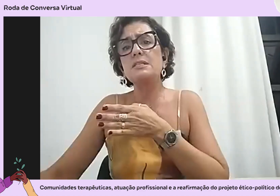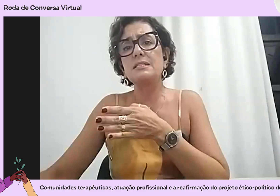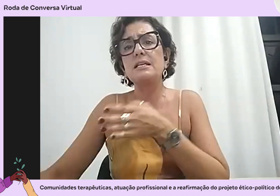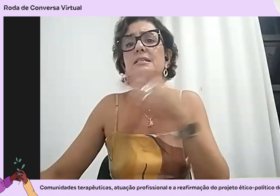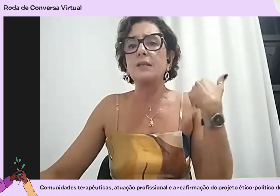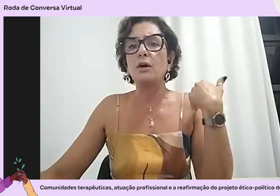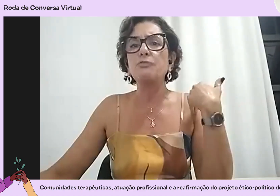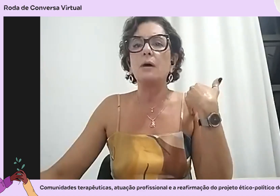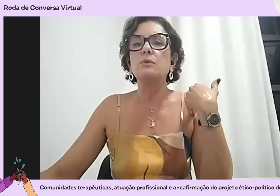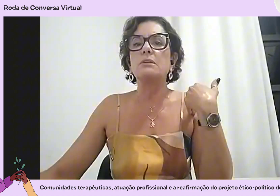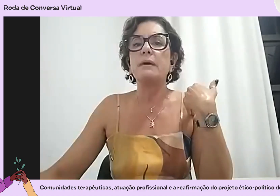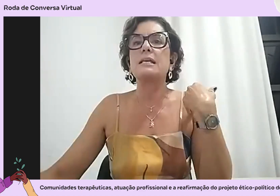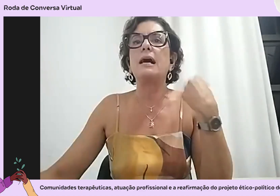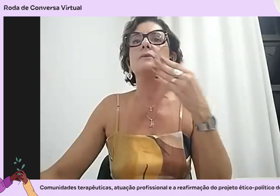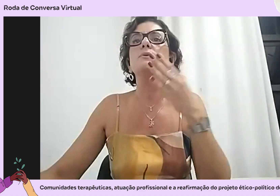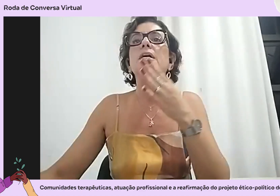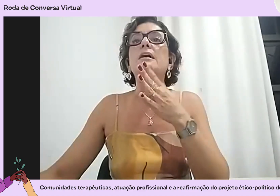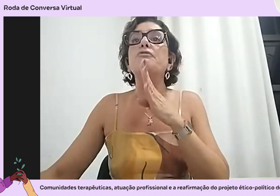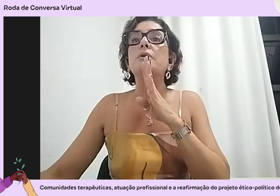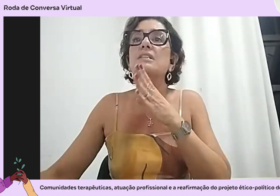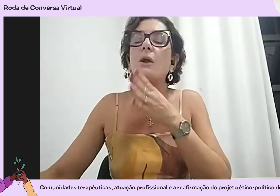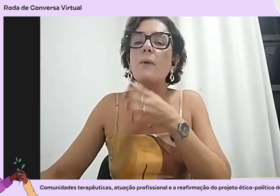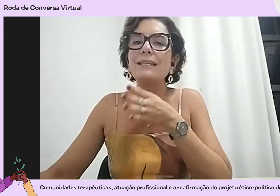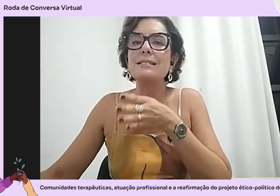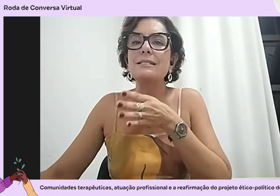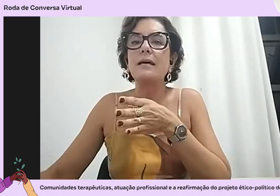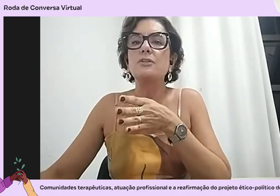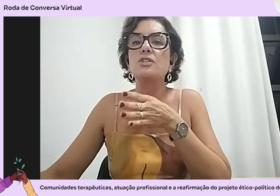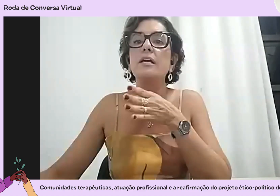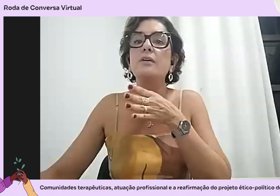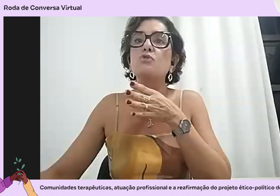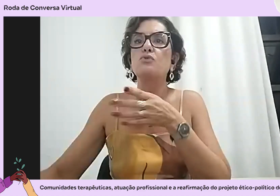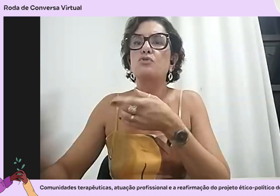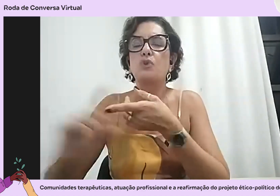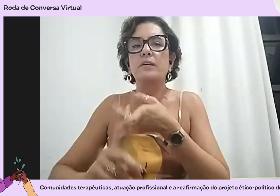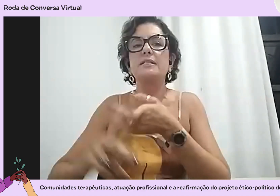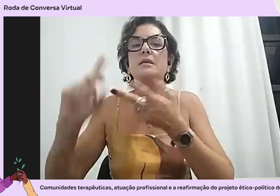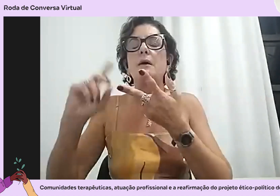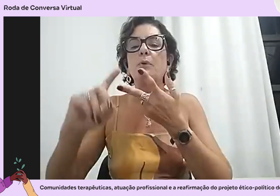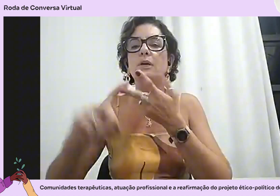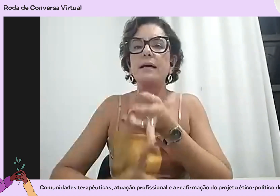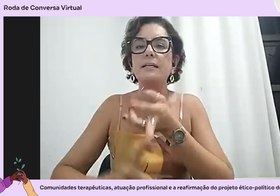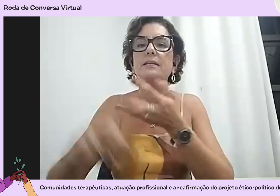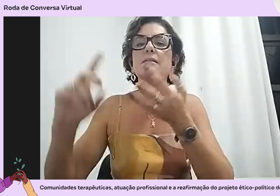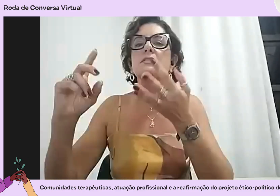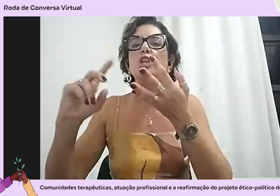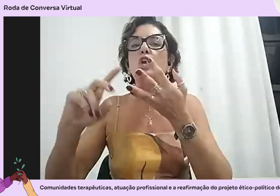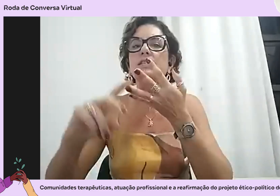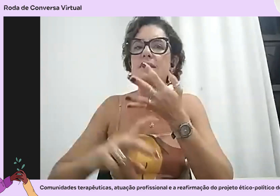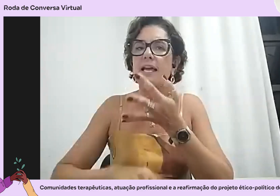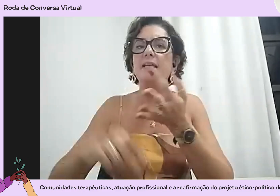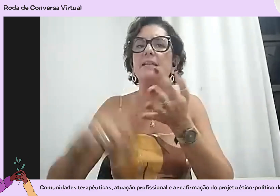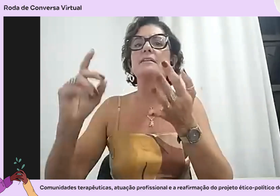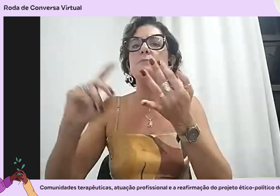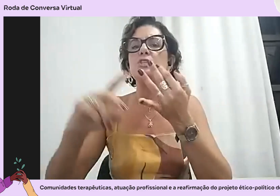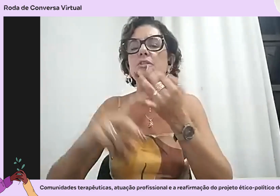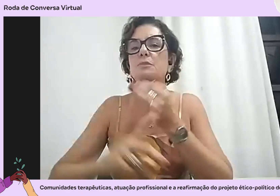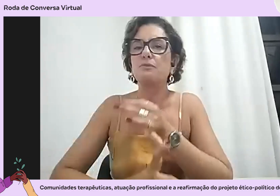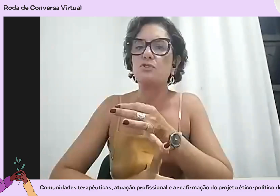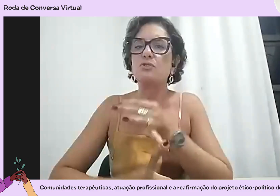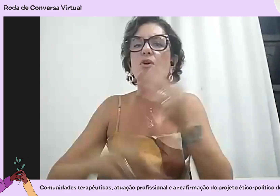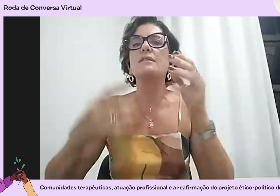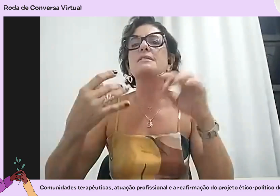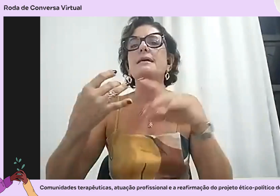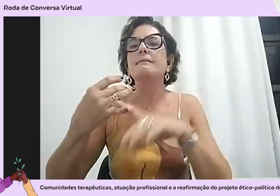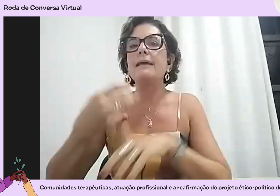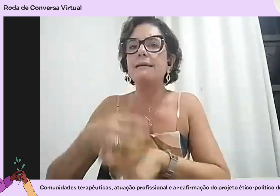de 2016 até o final do ano passado, foram 57 resoluções, portarias, notas técnicas,